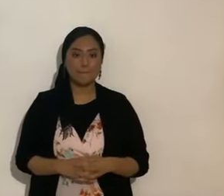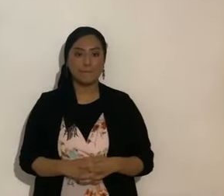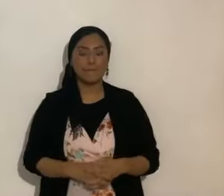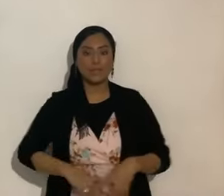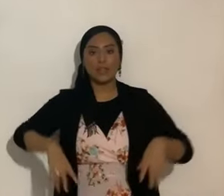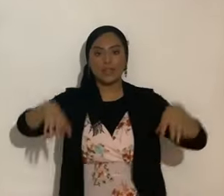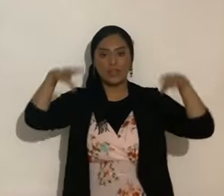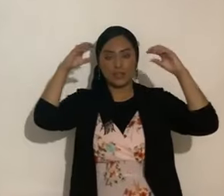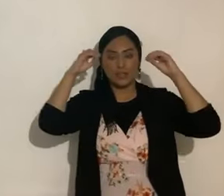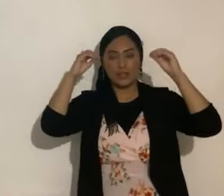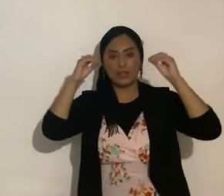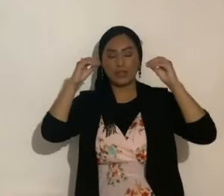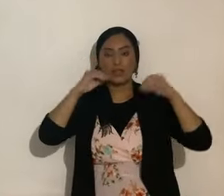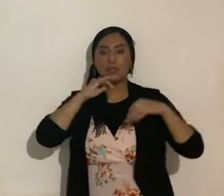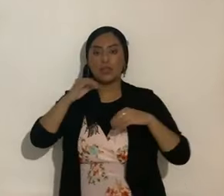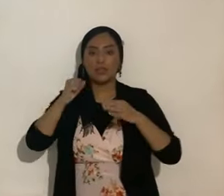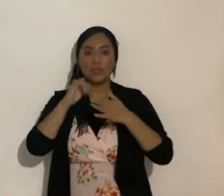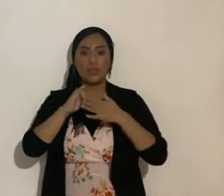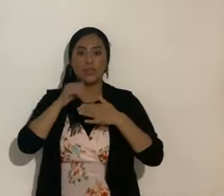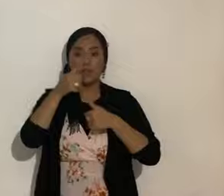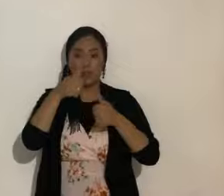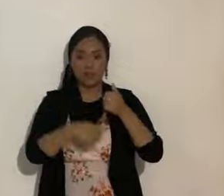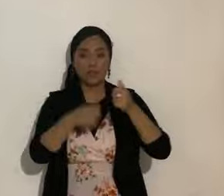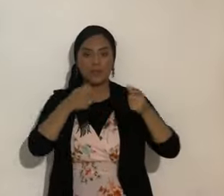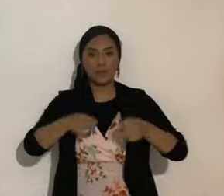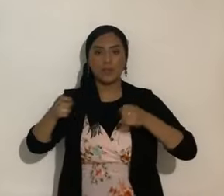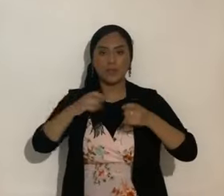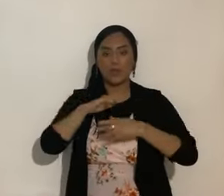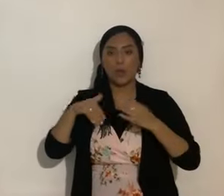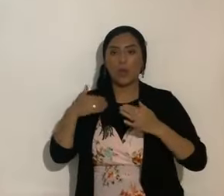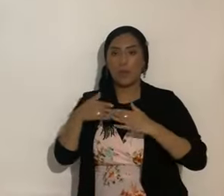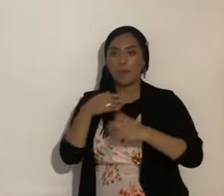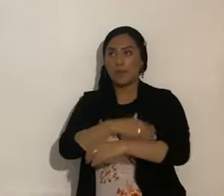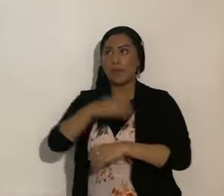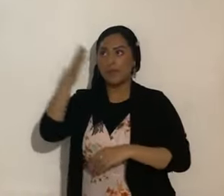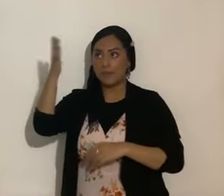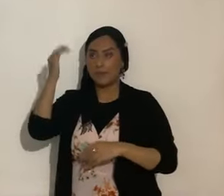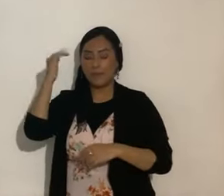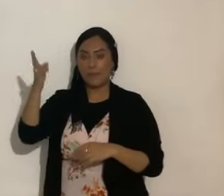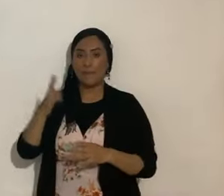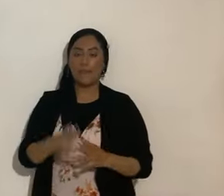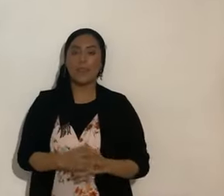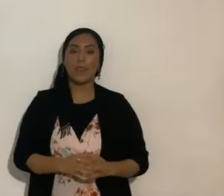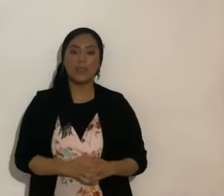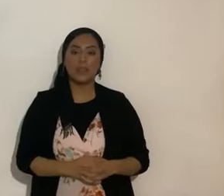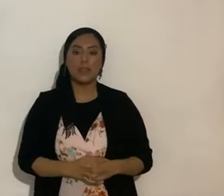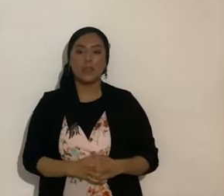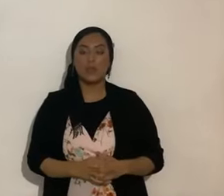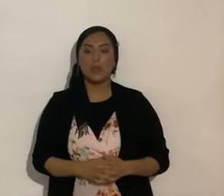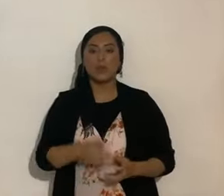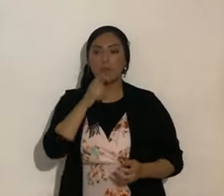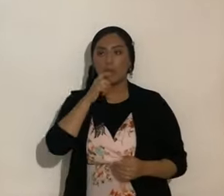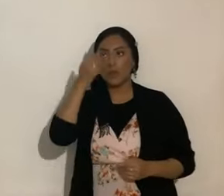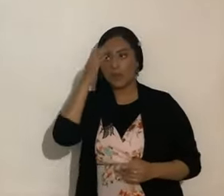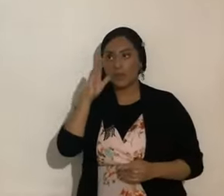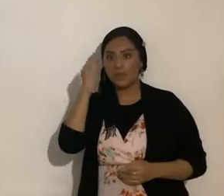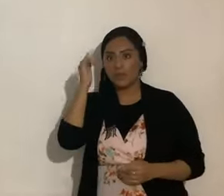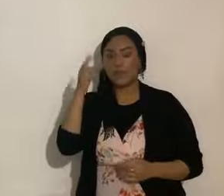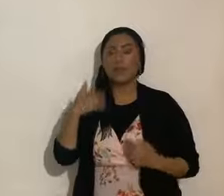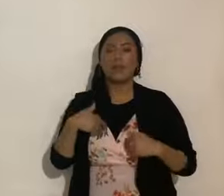idea. La enseñanza es que las recompensas están bajo el dominio del Todopoderoso. No es del que quiere ni del que corre, sino del que Elohim Yahweh